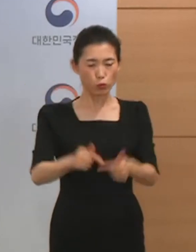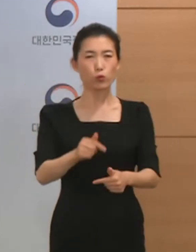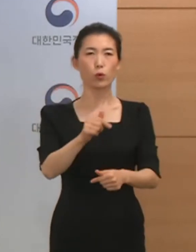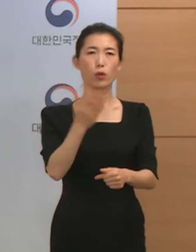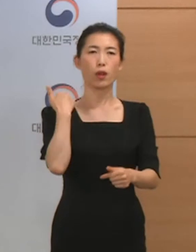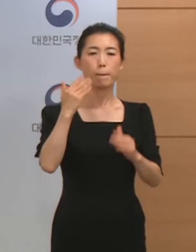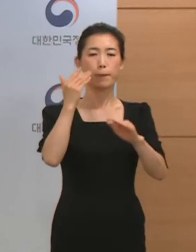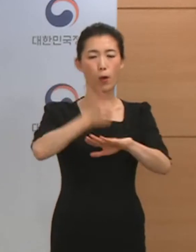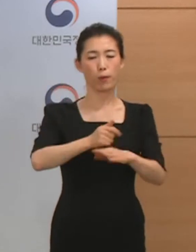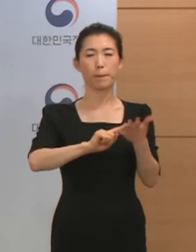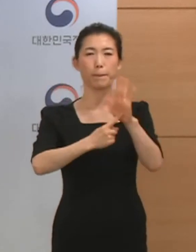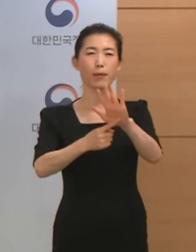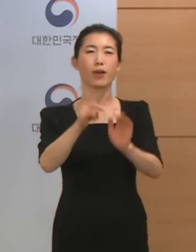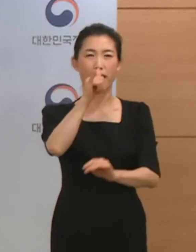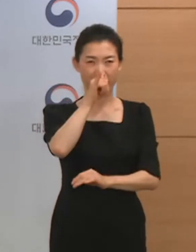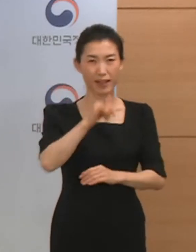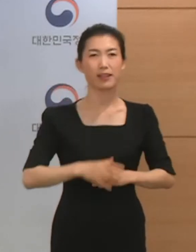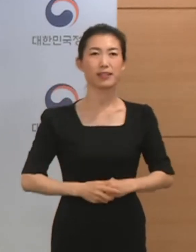결과가 발표되었습니다.